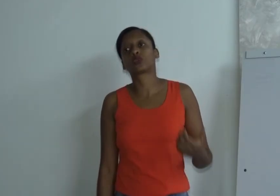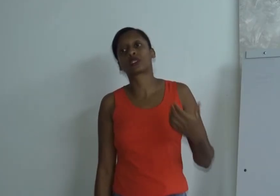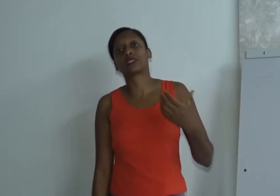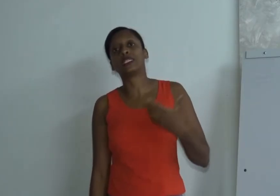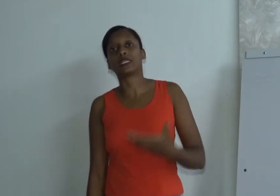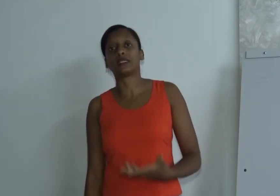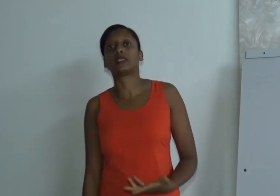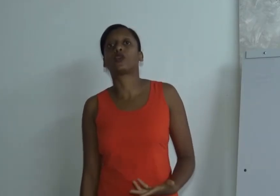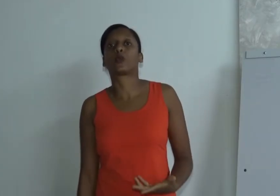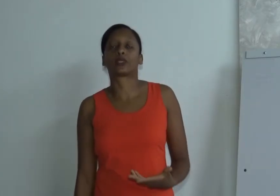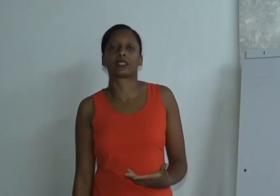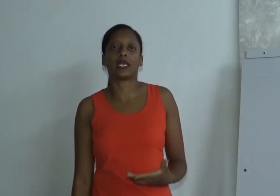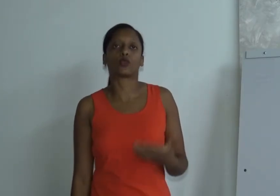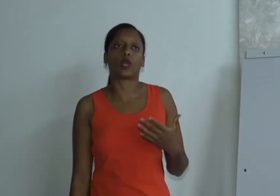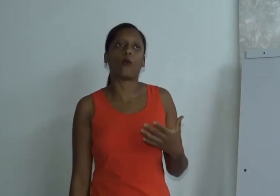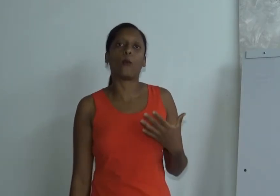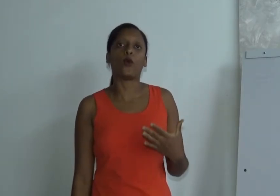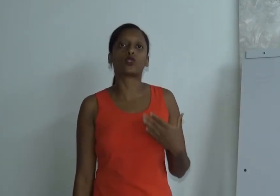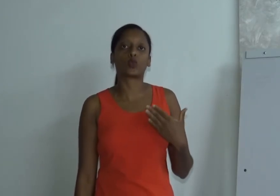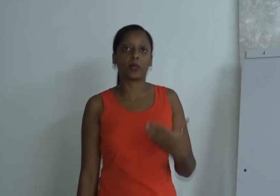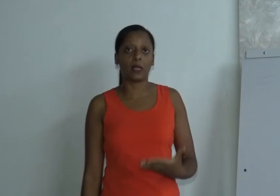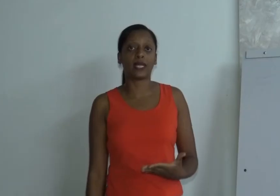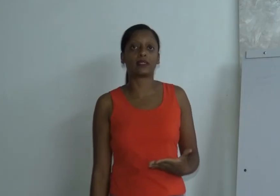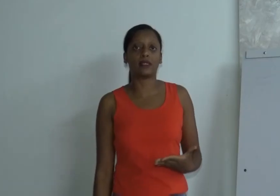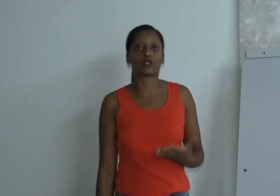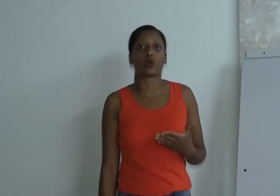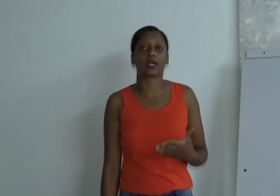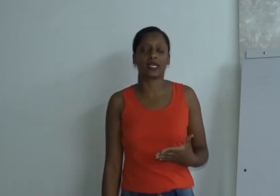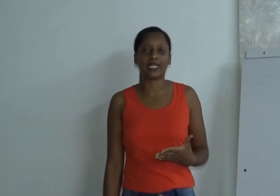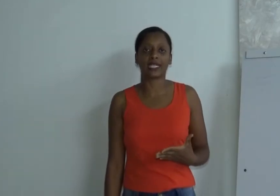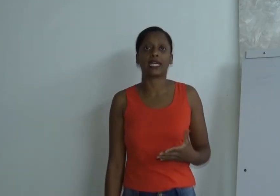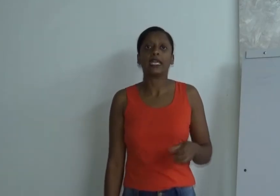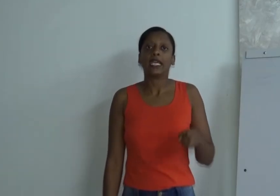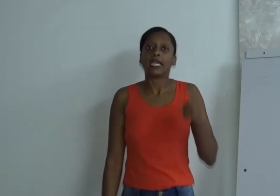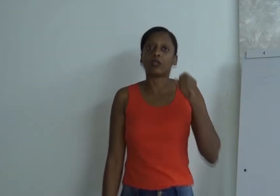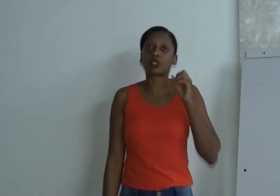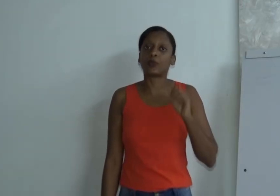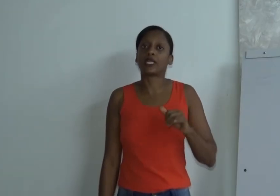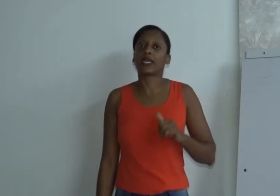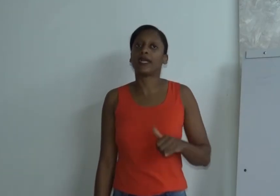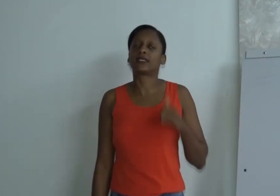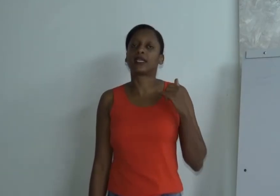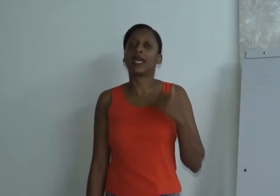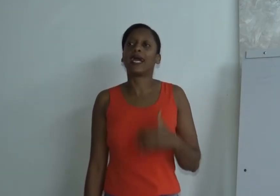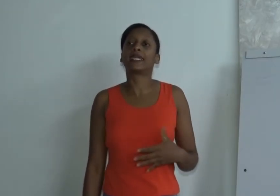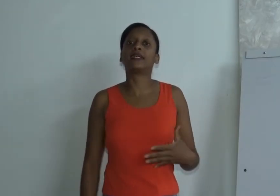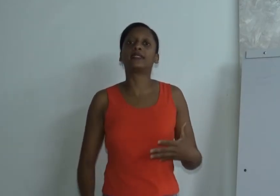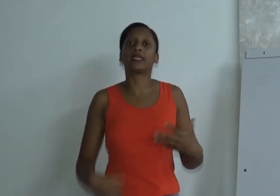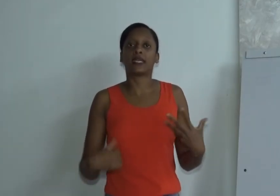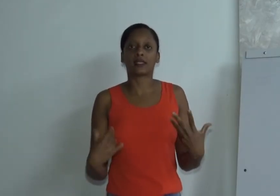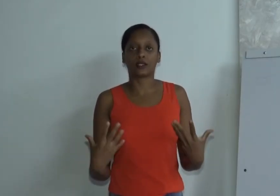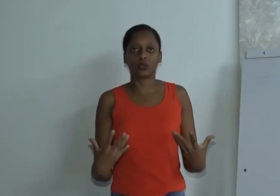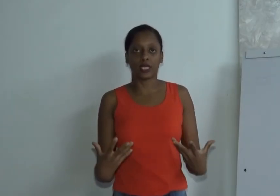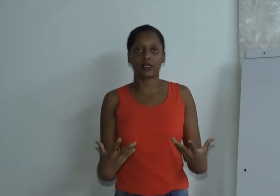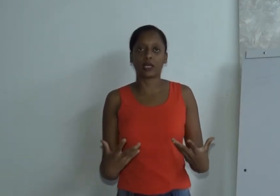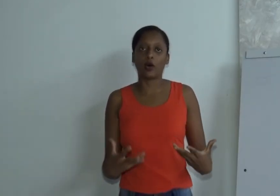outros 35% é composto pela matriz orgânica. E os minerais que garantem essa dureza